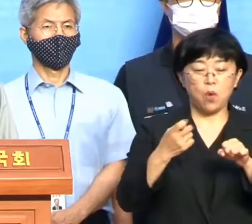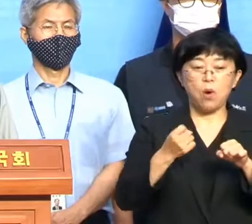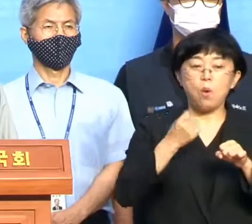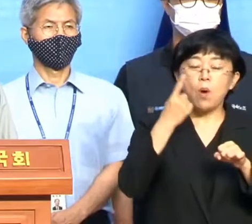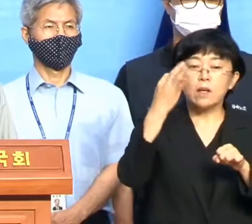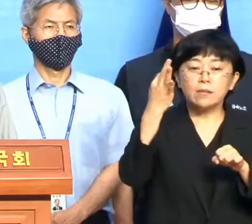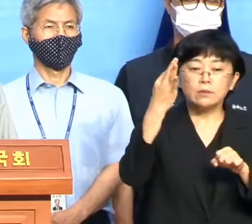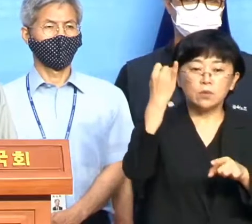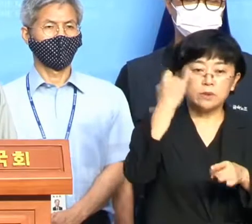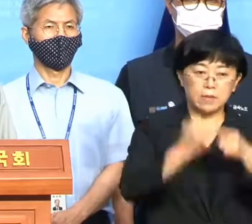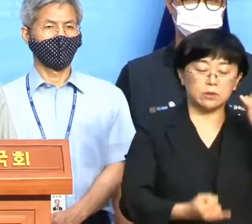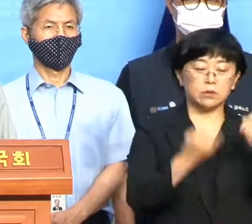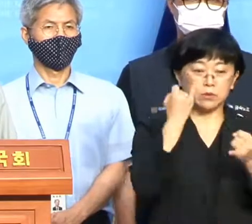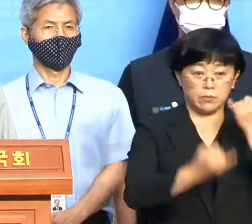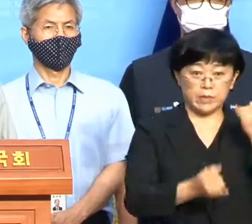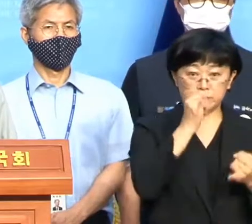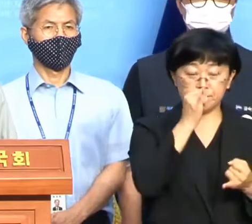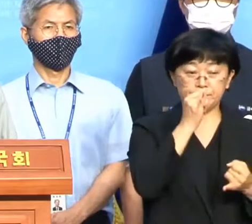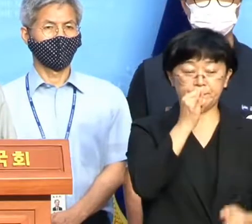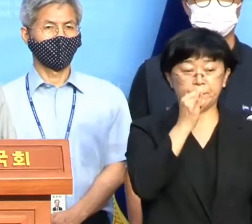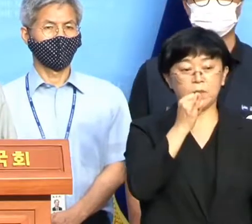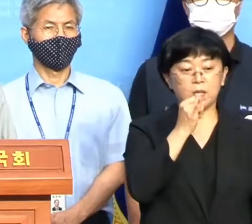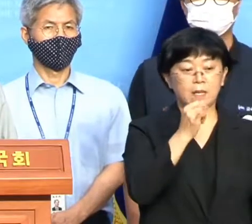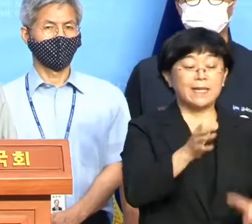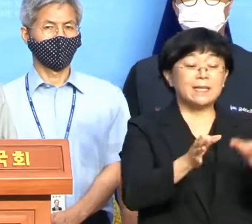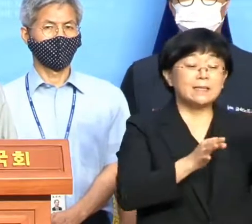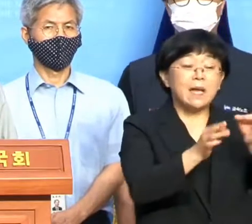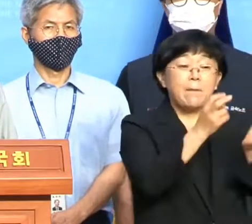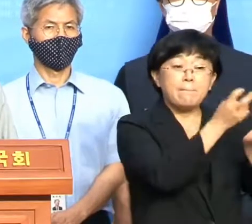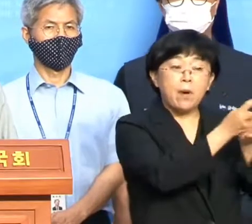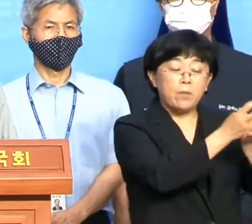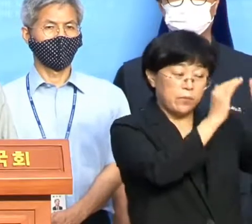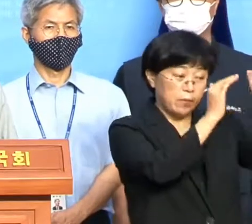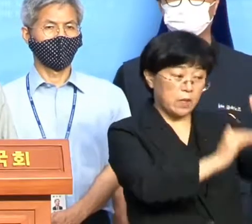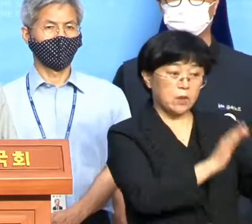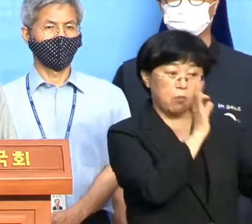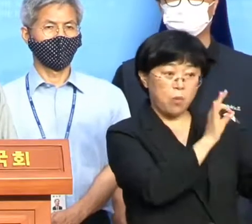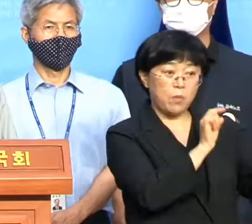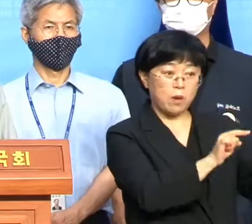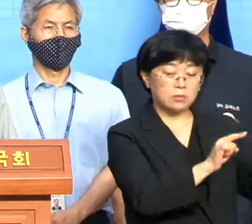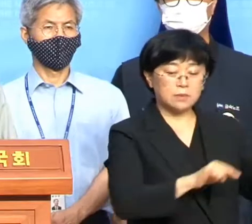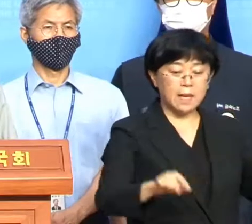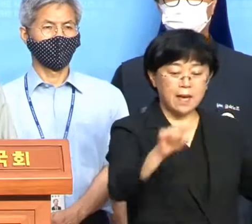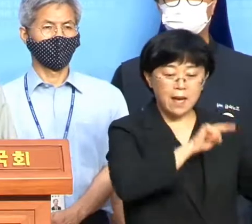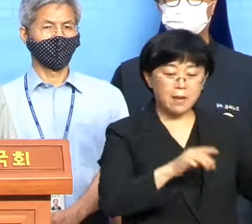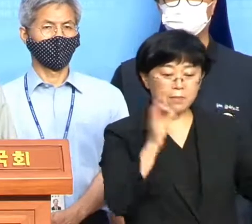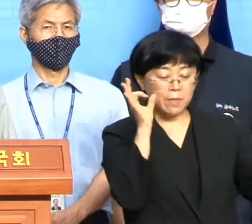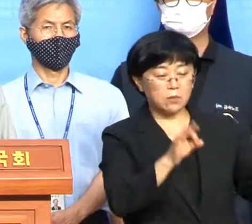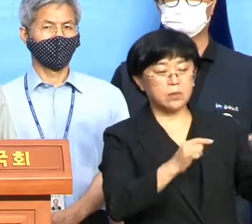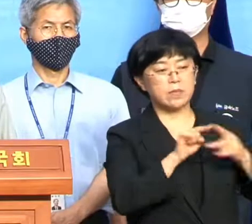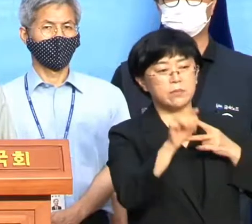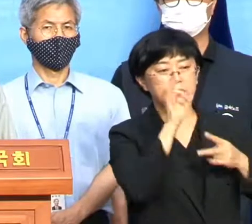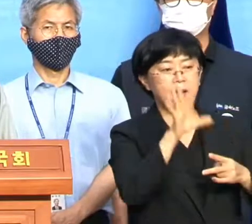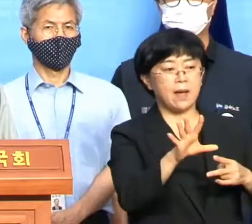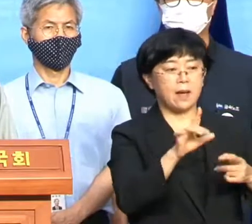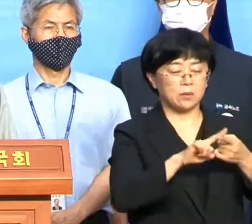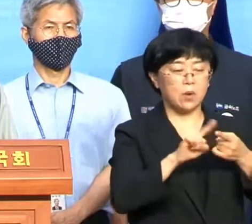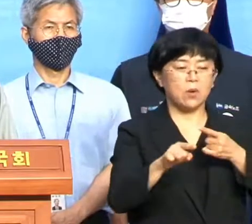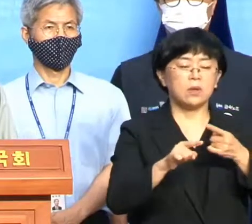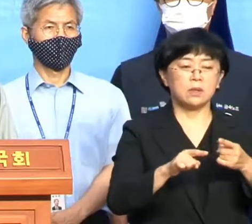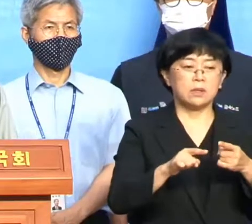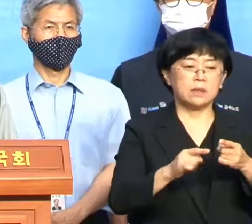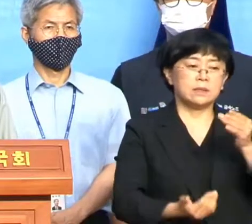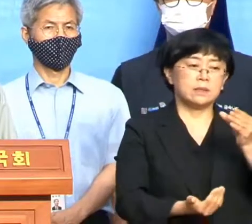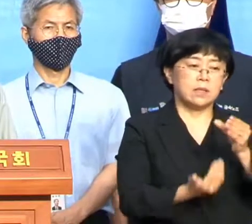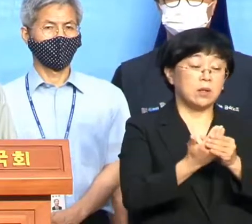최우리 시작됩니다 이것은 3 법사 이 우리 내용적으로 어느 누구 물어봐도 있을 수 없는 일임 그리고 이해할 수 없는